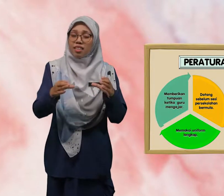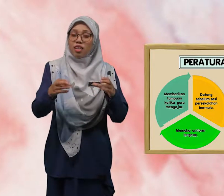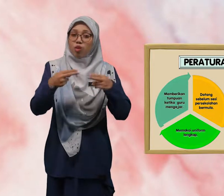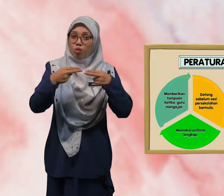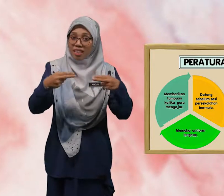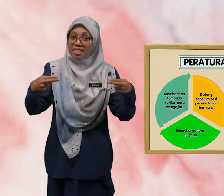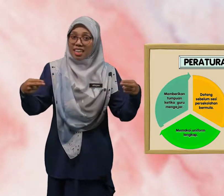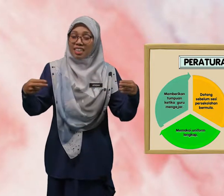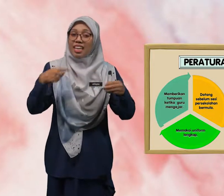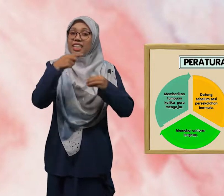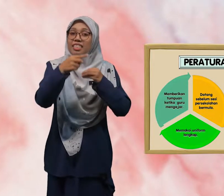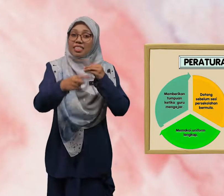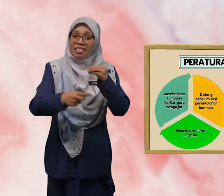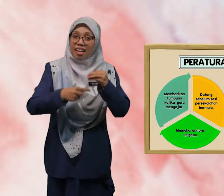ulasan tentang